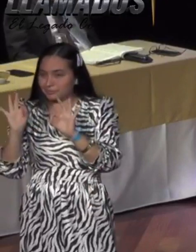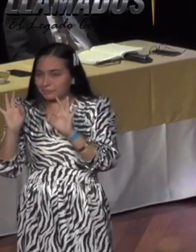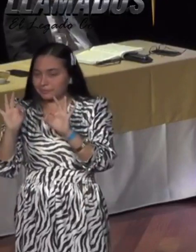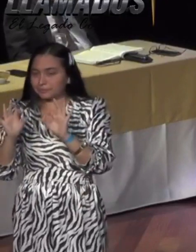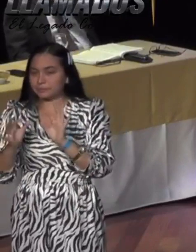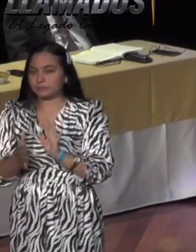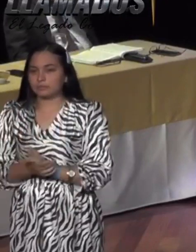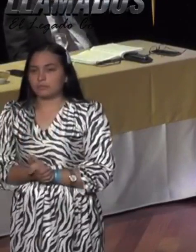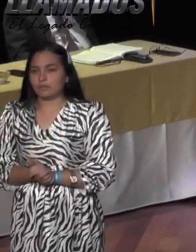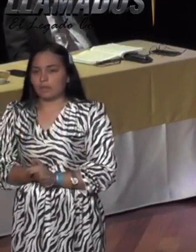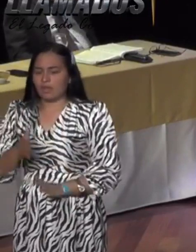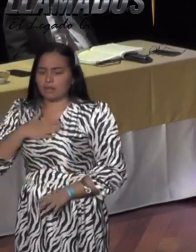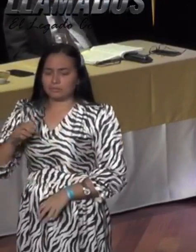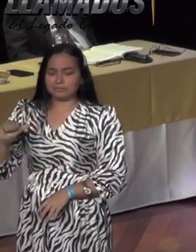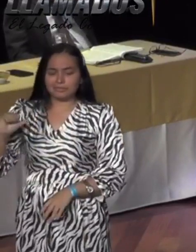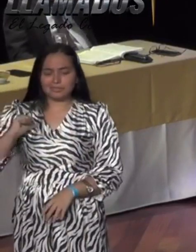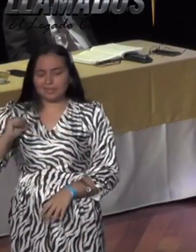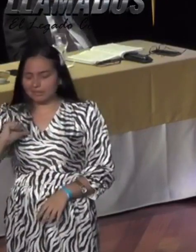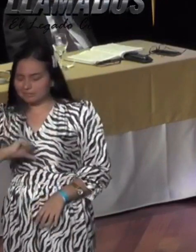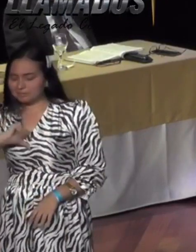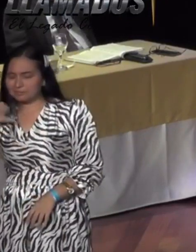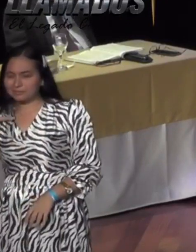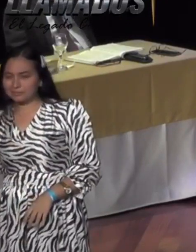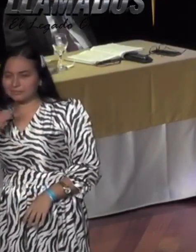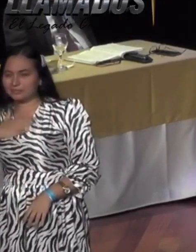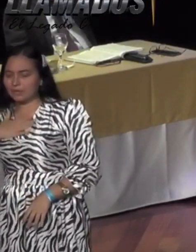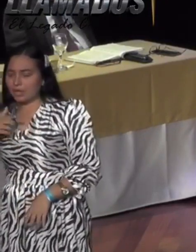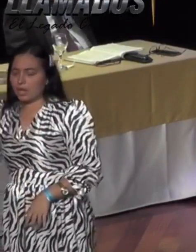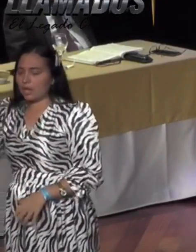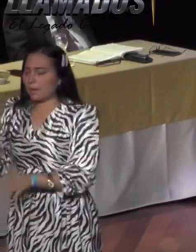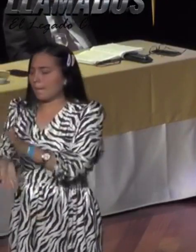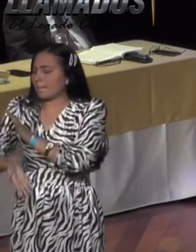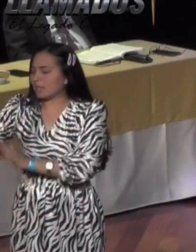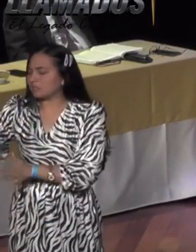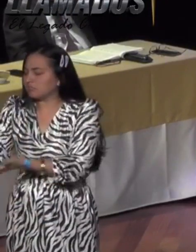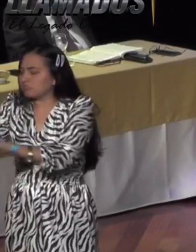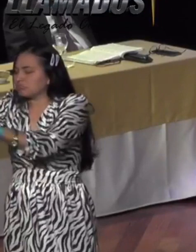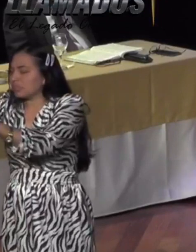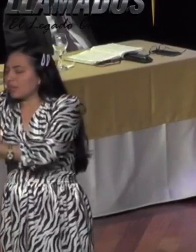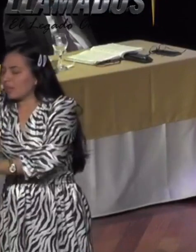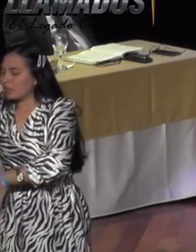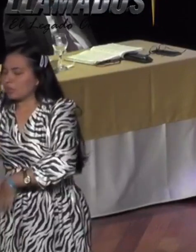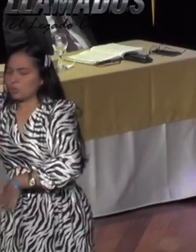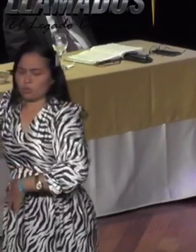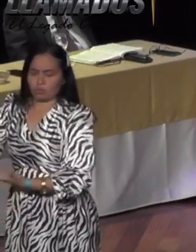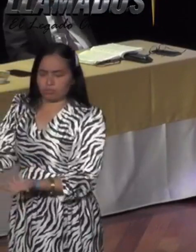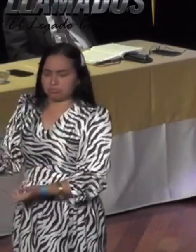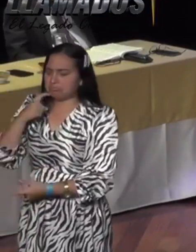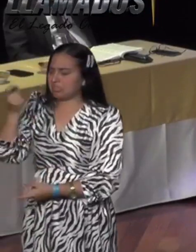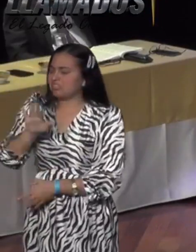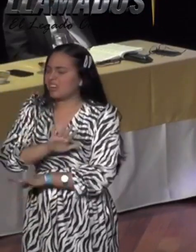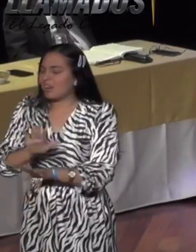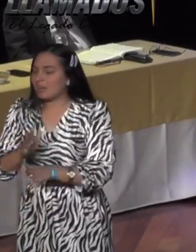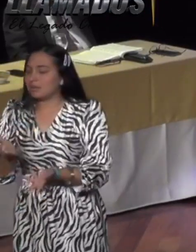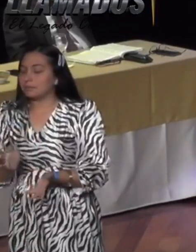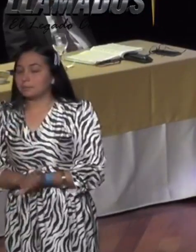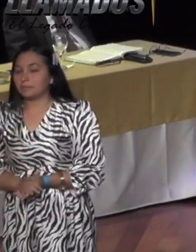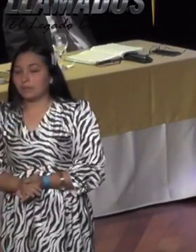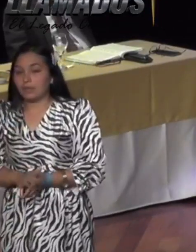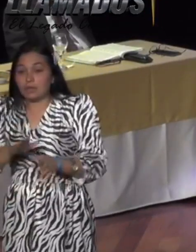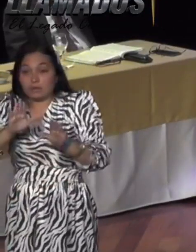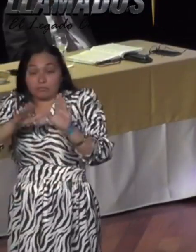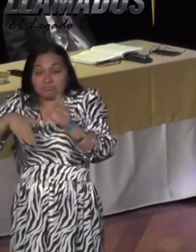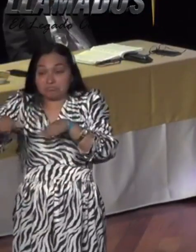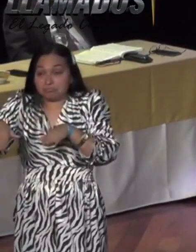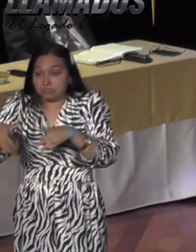Tengo esto y tengo aquello. Y ir allá no es malo y no es malo y esto no es pecado. Y mucha gente ha rodado la línea y ya no saben dónde